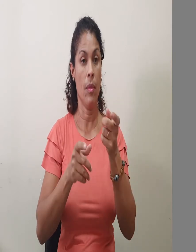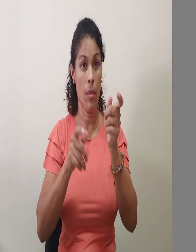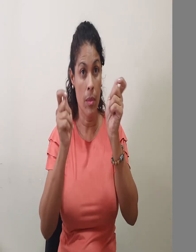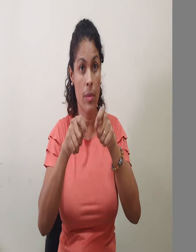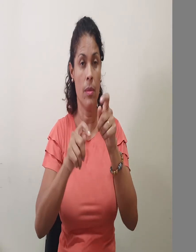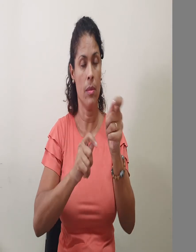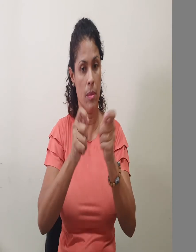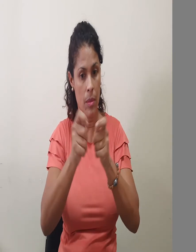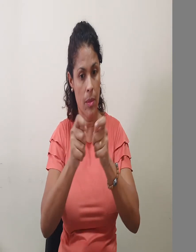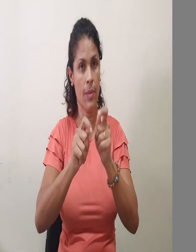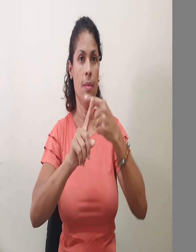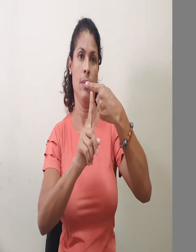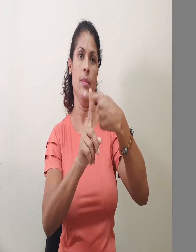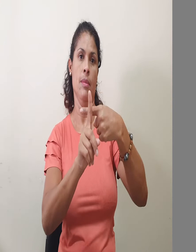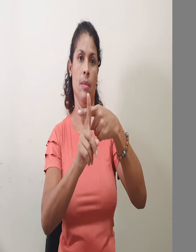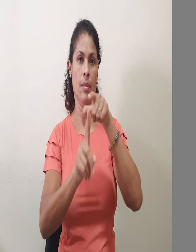P53.